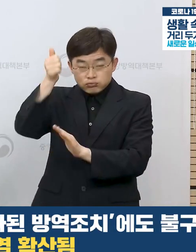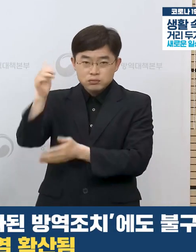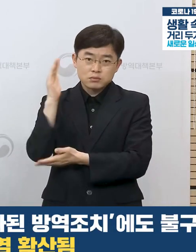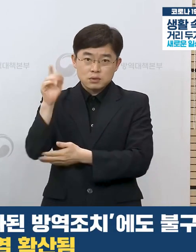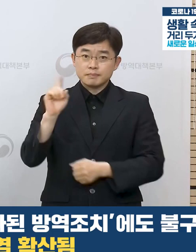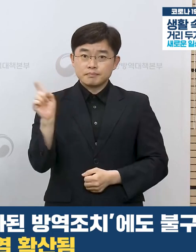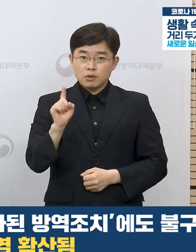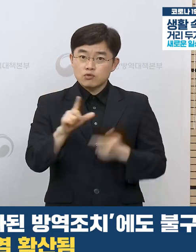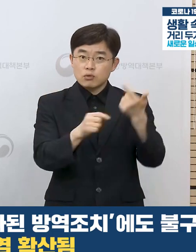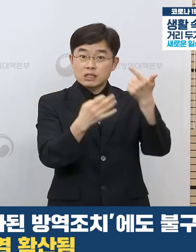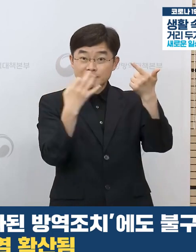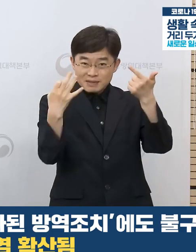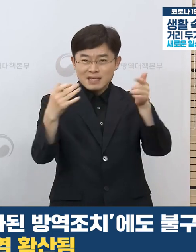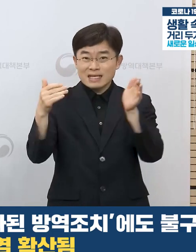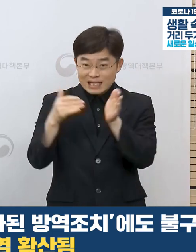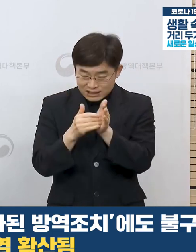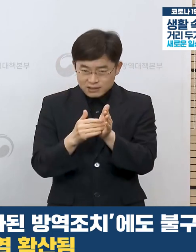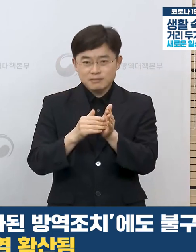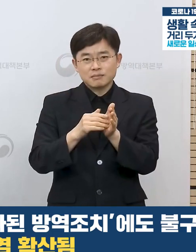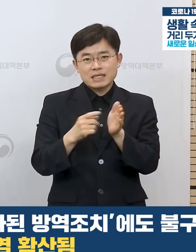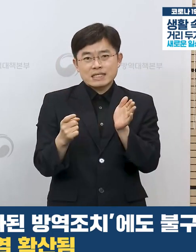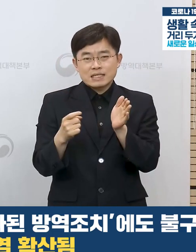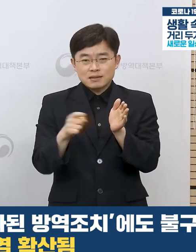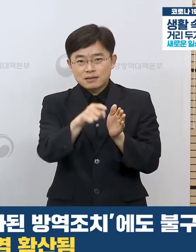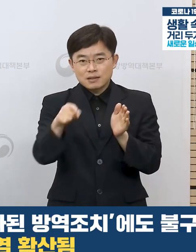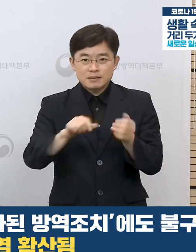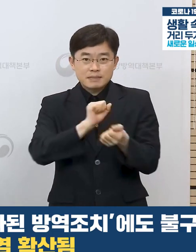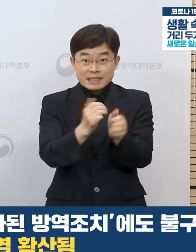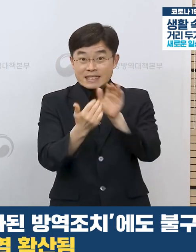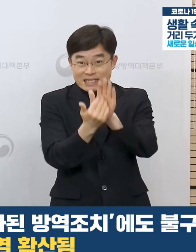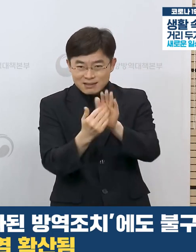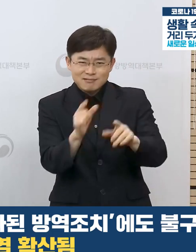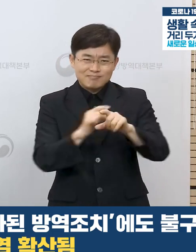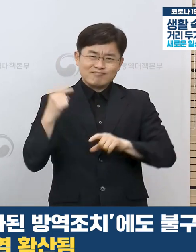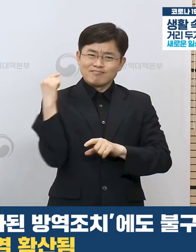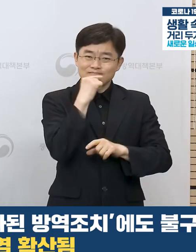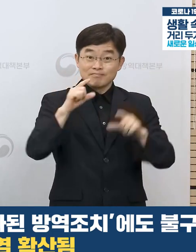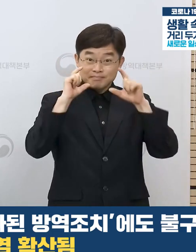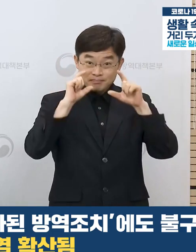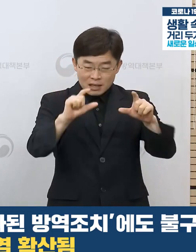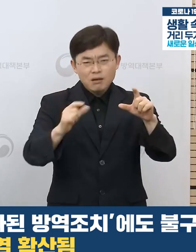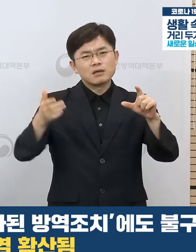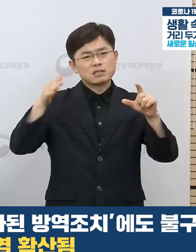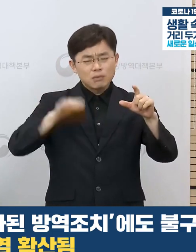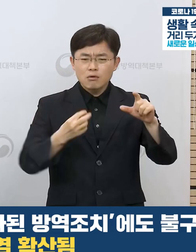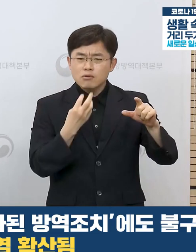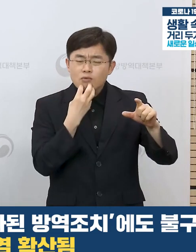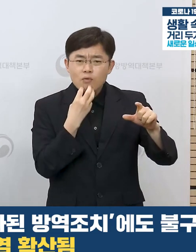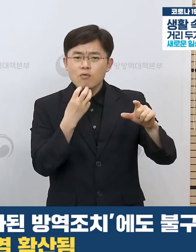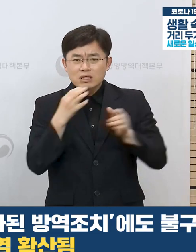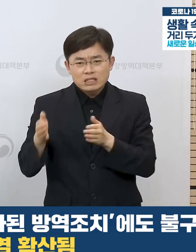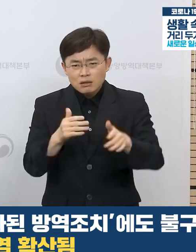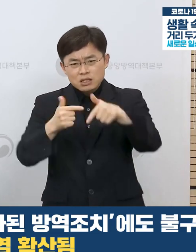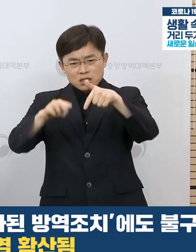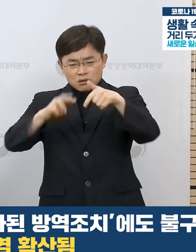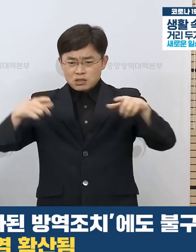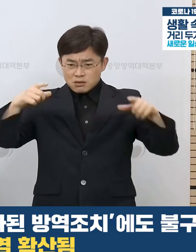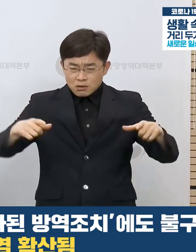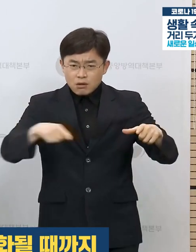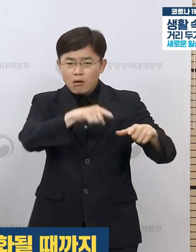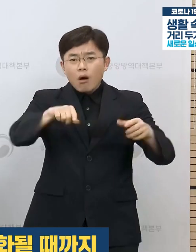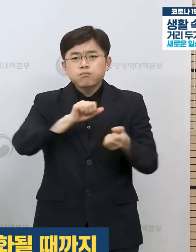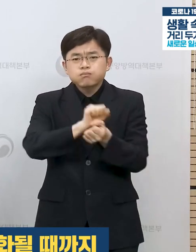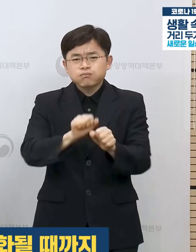중앙재난안전대책본부는 6월 14일까지로 예정한 강화된 방역 조치에도 불구하고 수도권의 연쇄 감염이 확산됨에